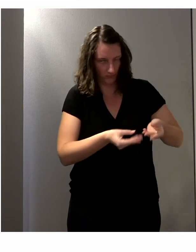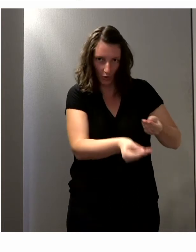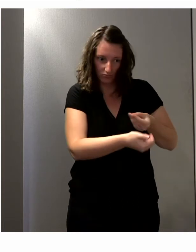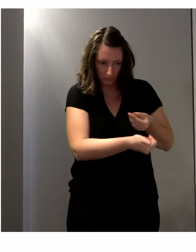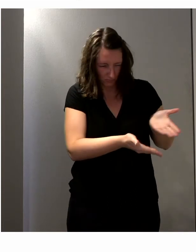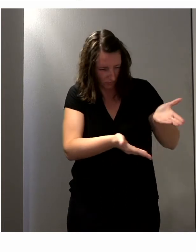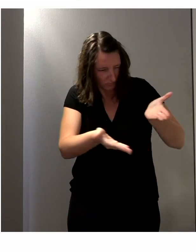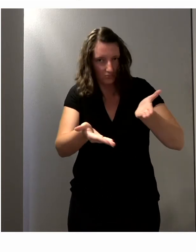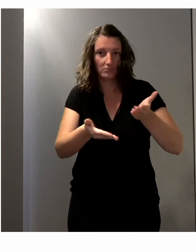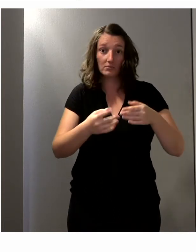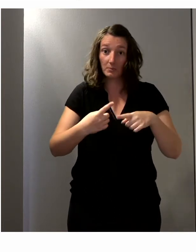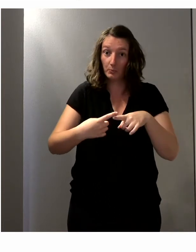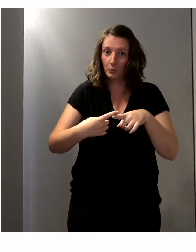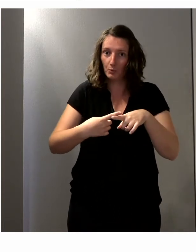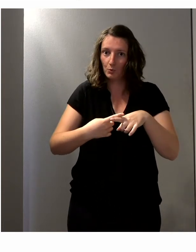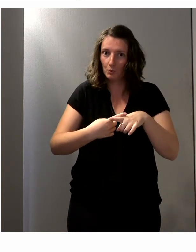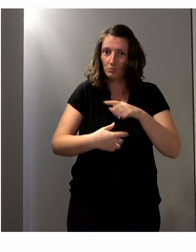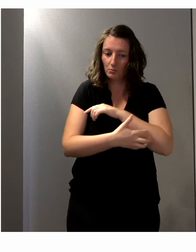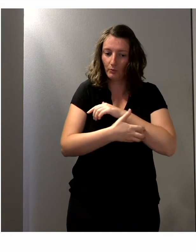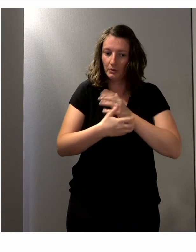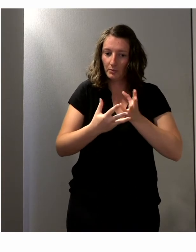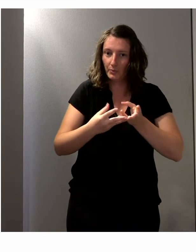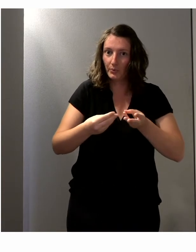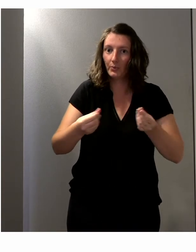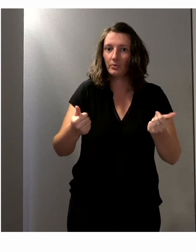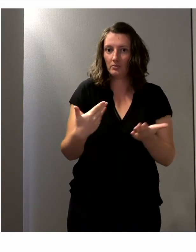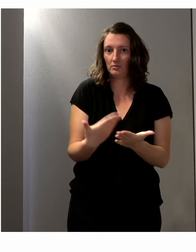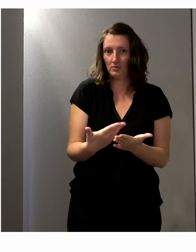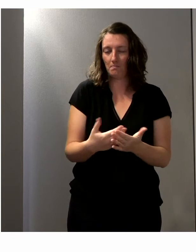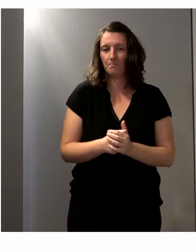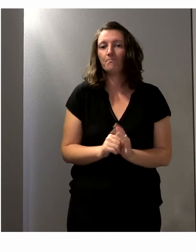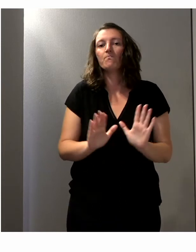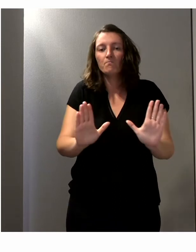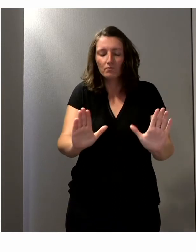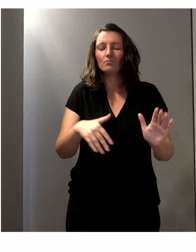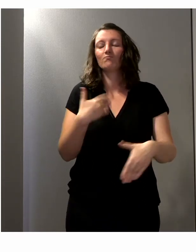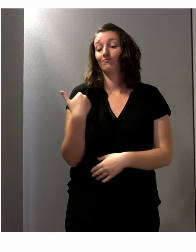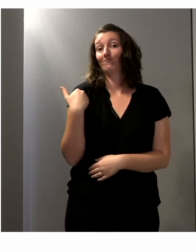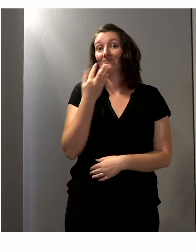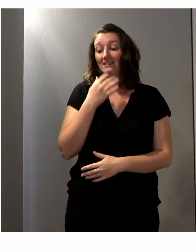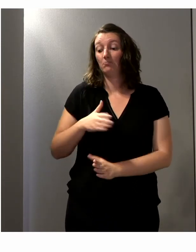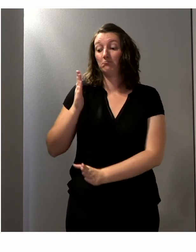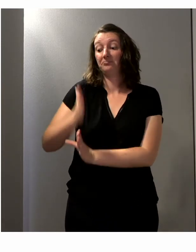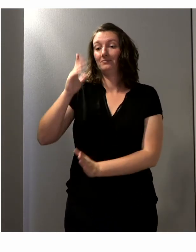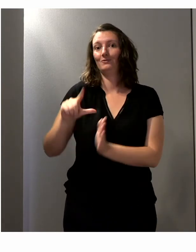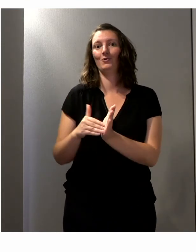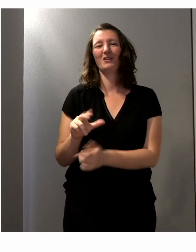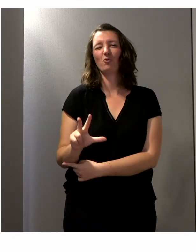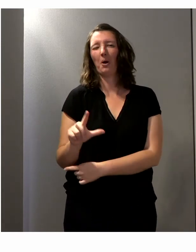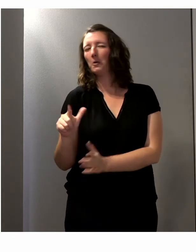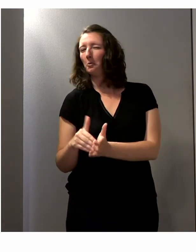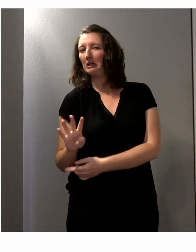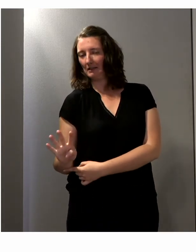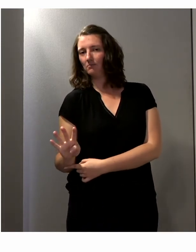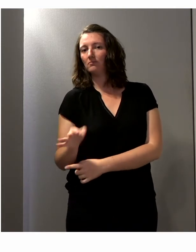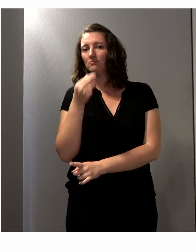petit de sortir de la pauvreté. Alors, je me suis arrêté en 2003-2004. C'est le moment où le taux de pauvreté